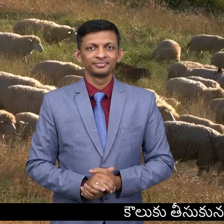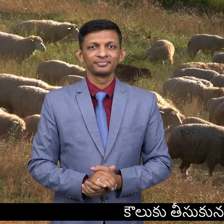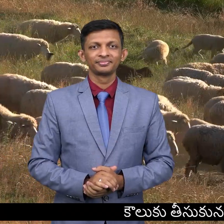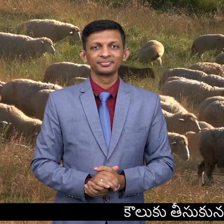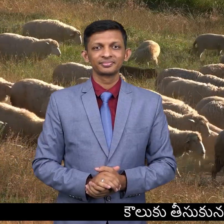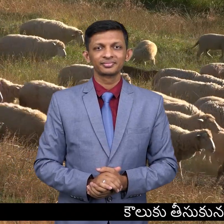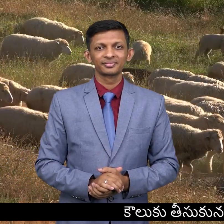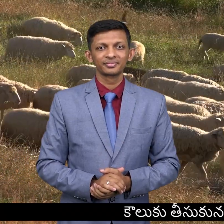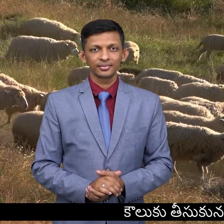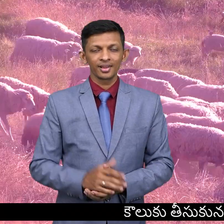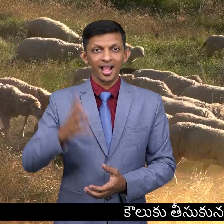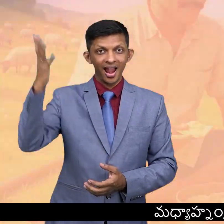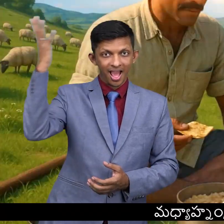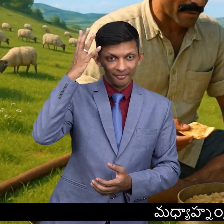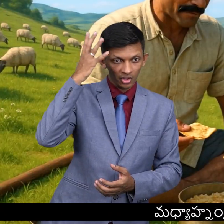మేపుతాడు.